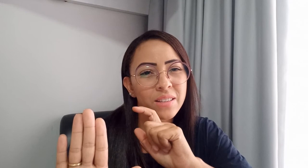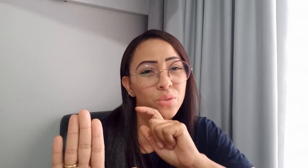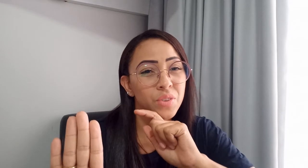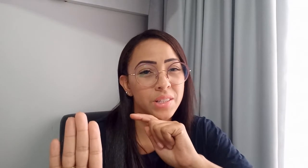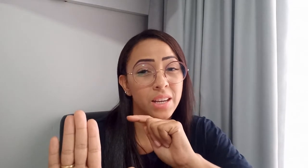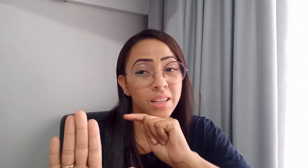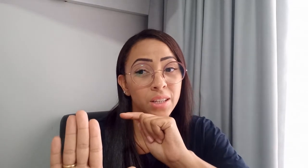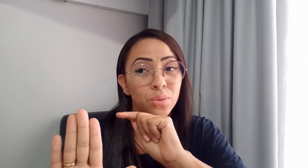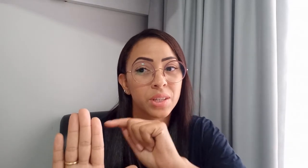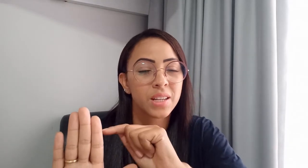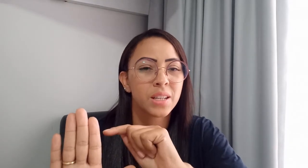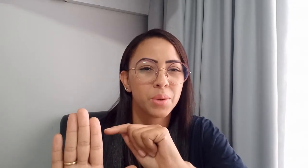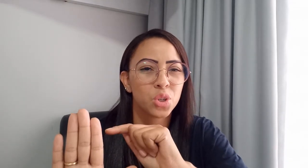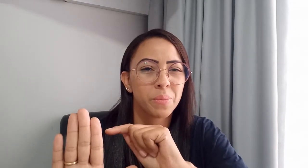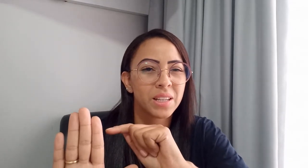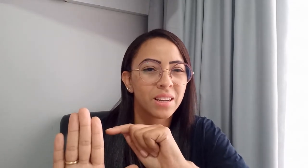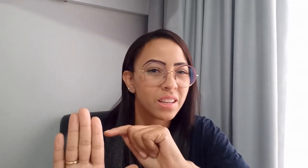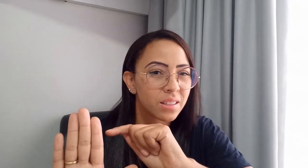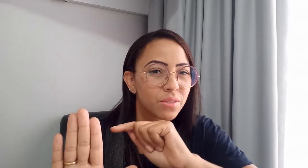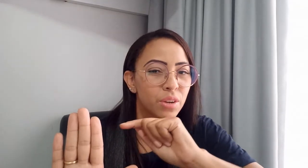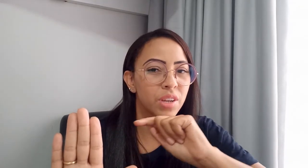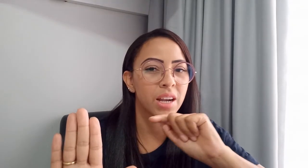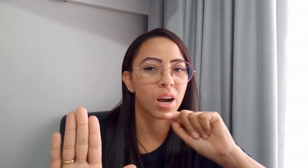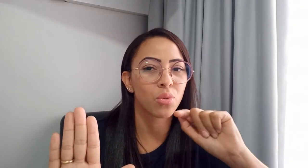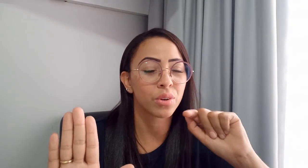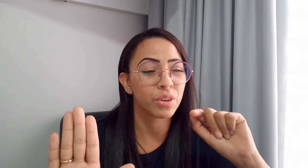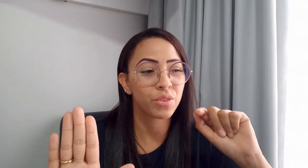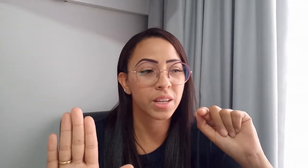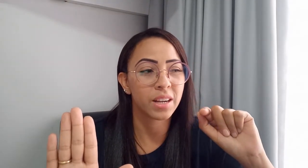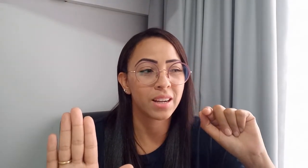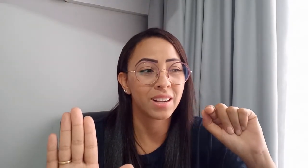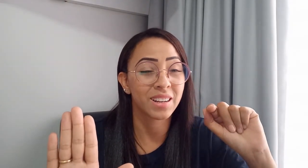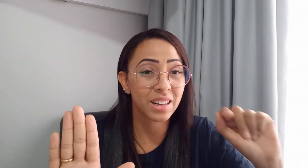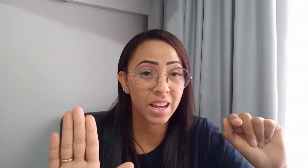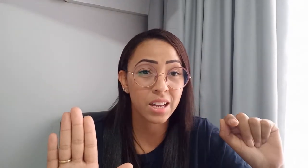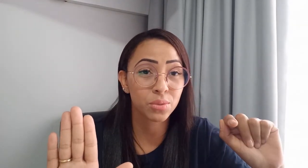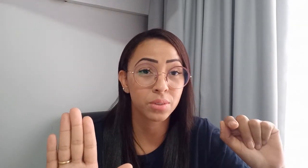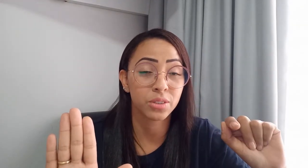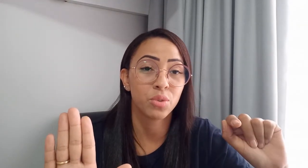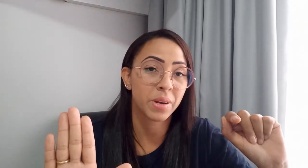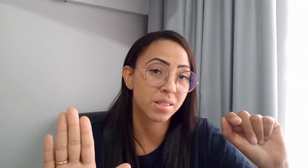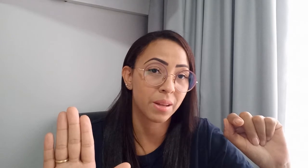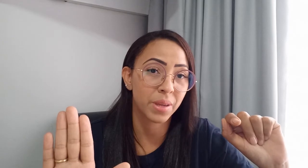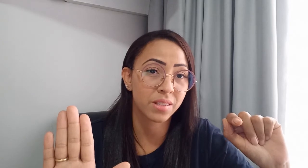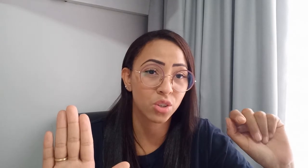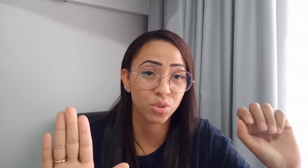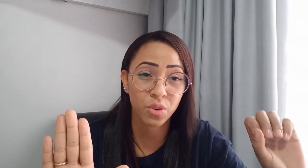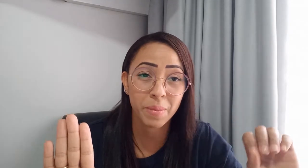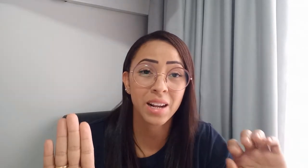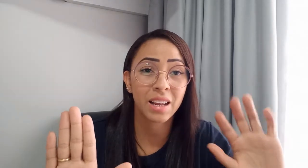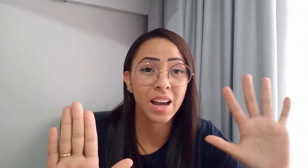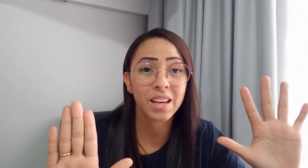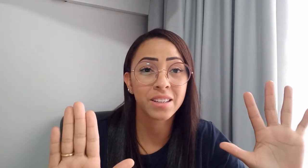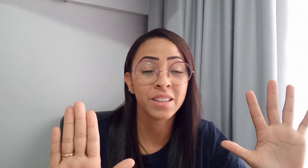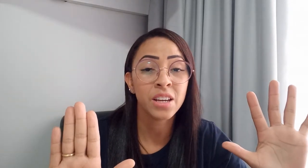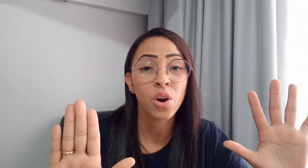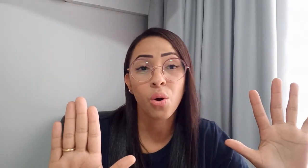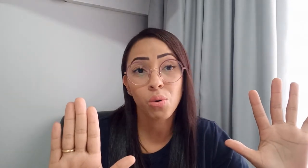eu fizer aquilo exatamente ao pé da letra vai ficar algo que vai ficar claro? Eu vou passar a mensagem de forma clara ou